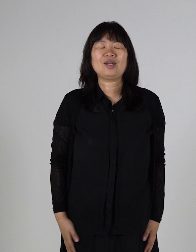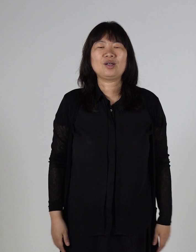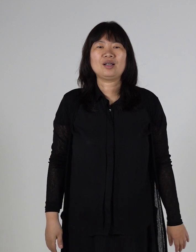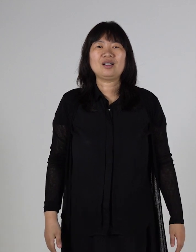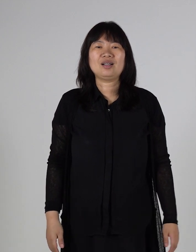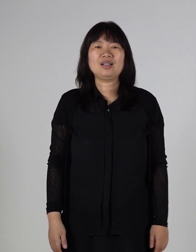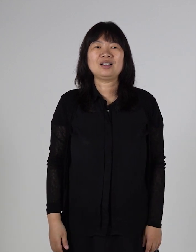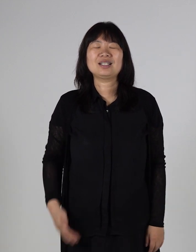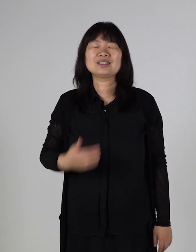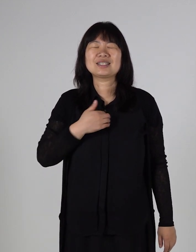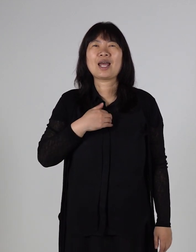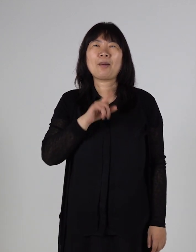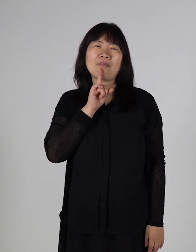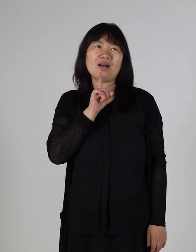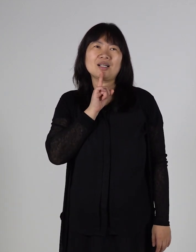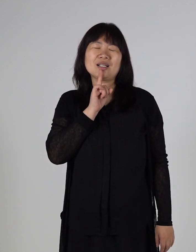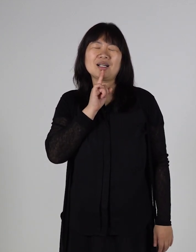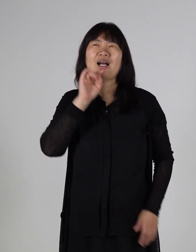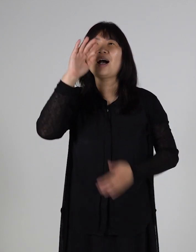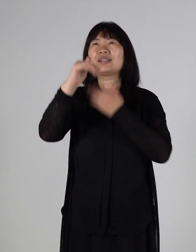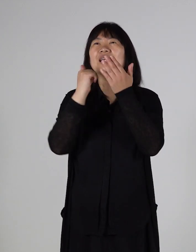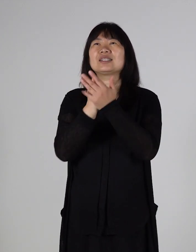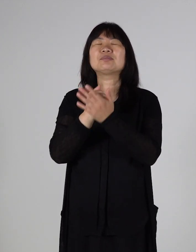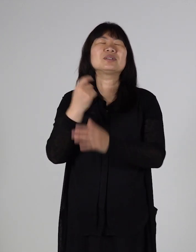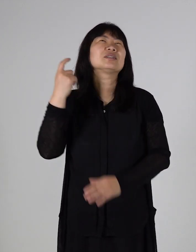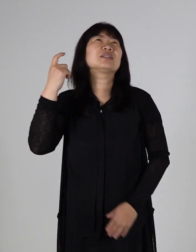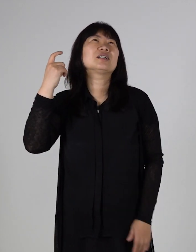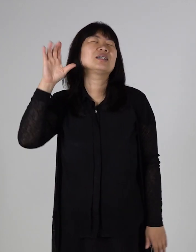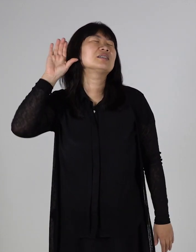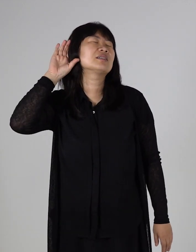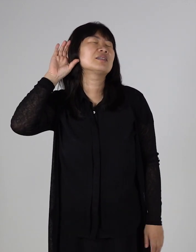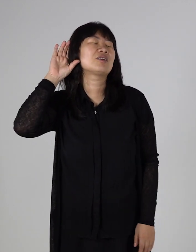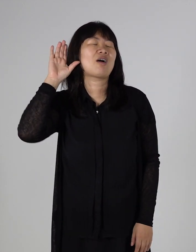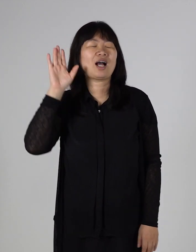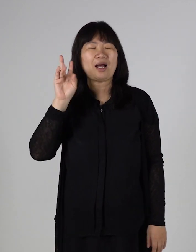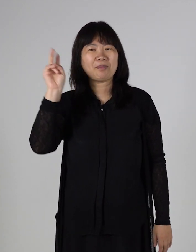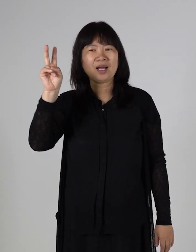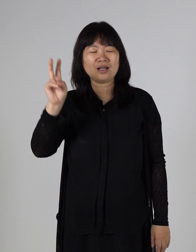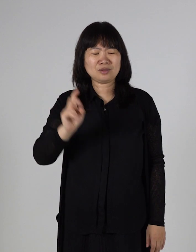같은 제 얘기를 하나님이 들으신 것 같아요. 뭐 어째?